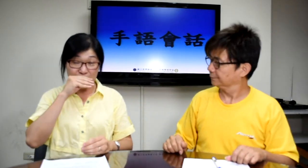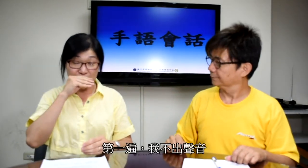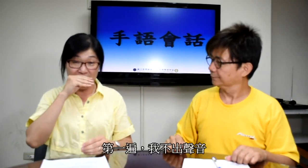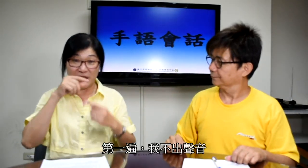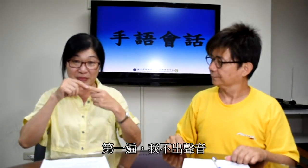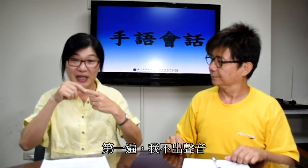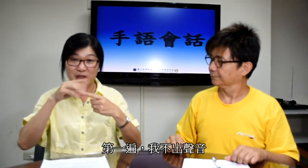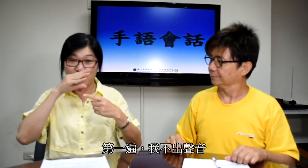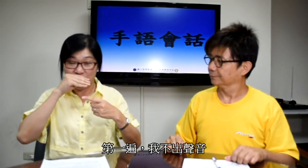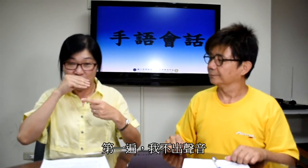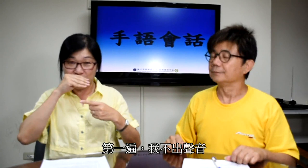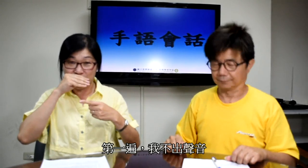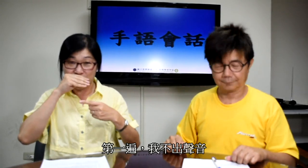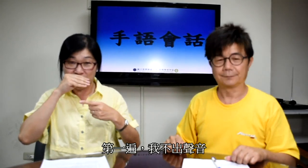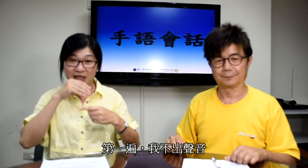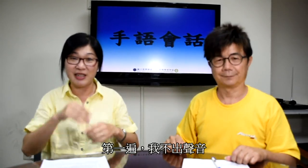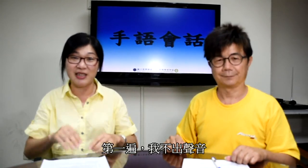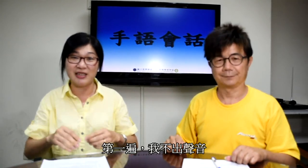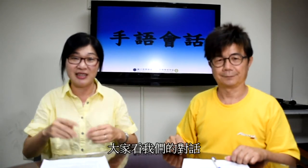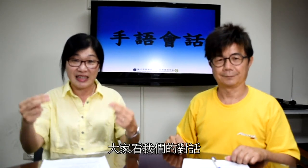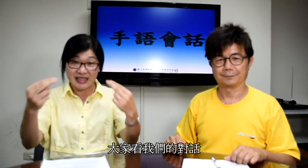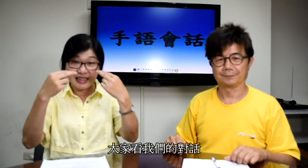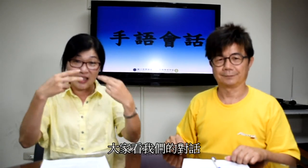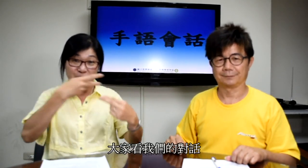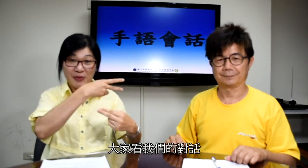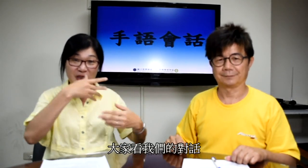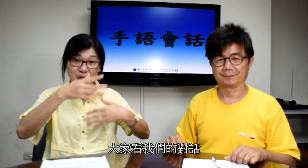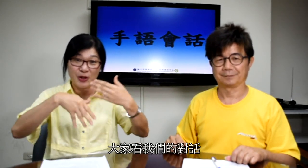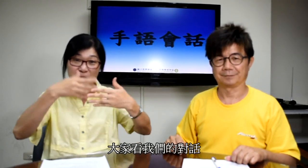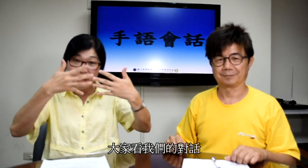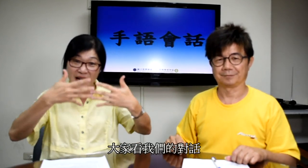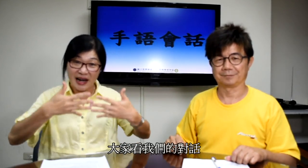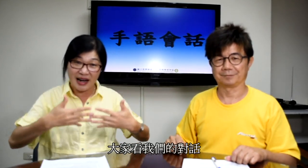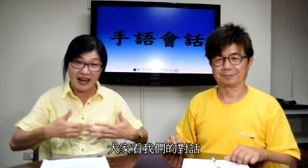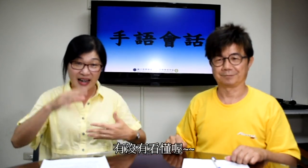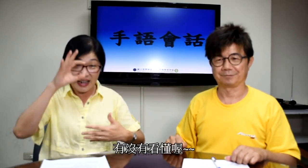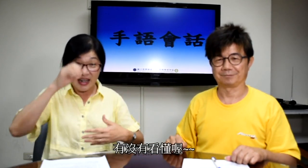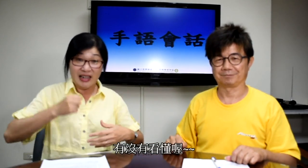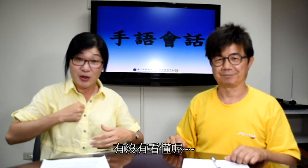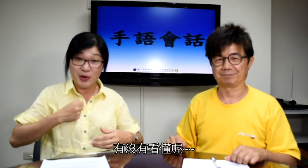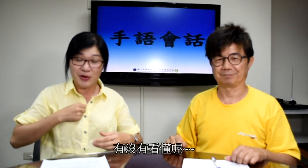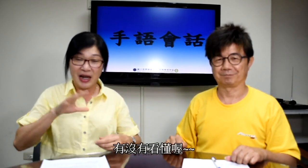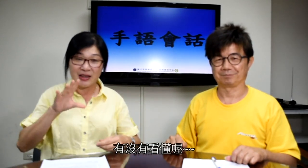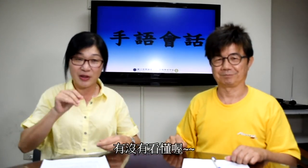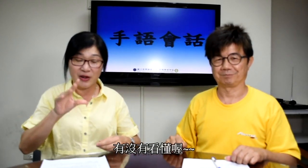第一遍不出声音，大家看我们的对话有没有看懂哦。